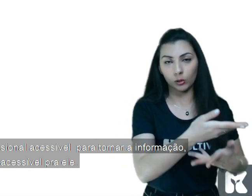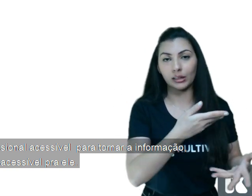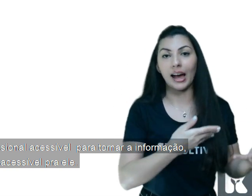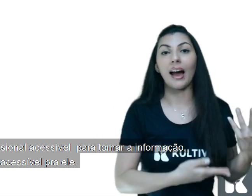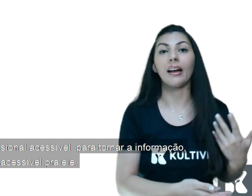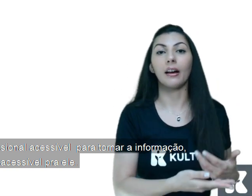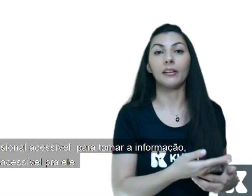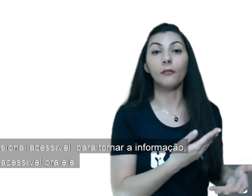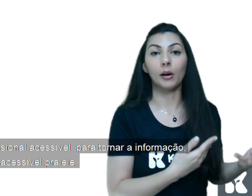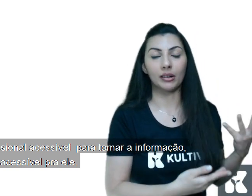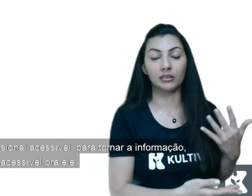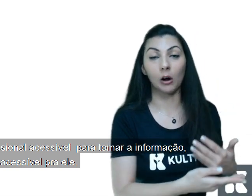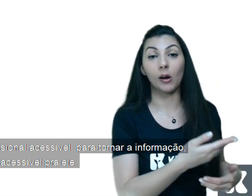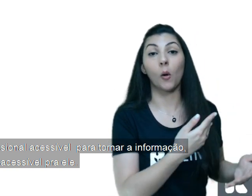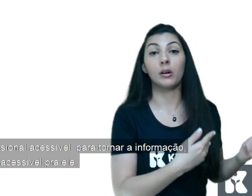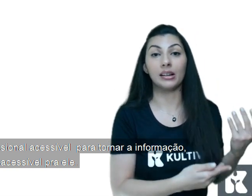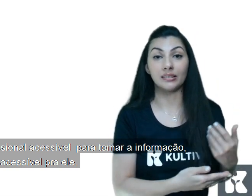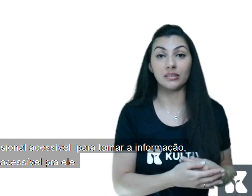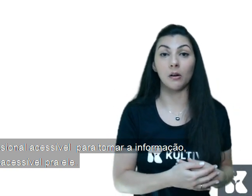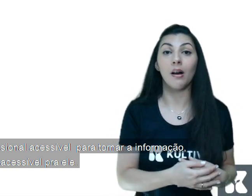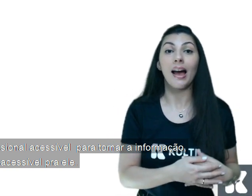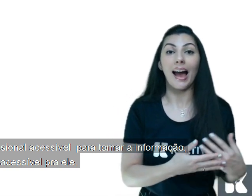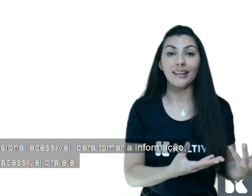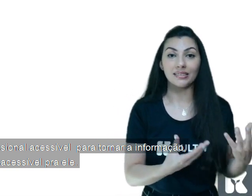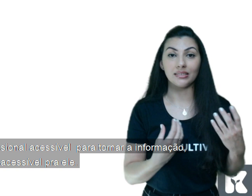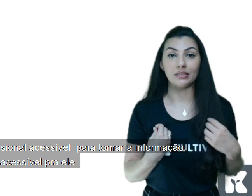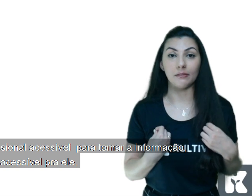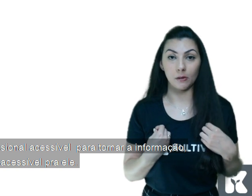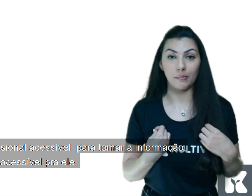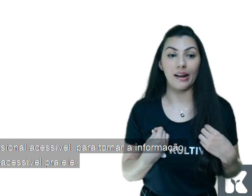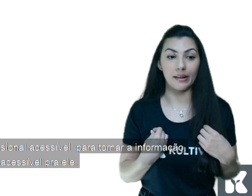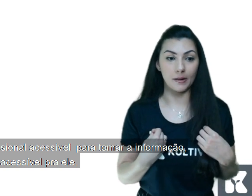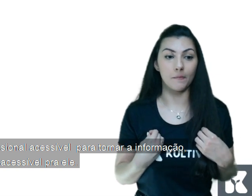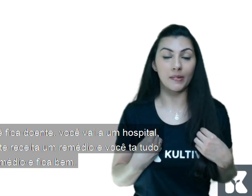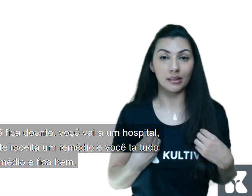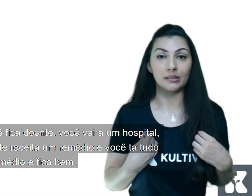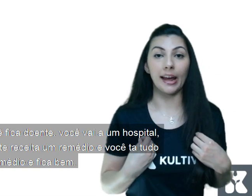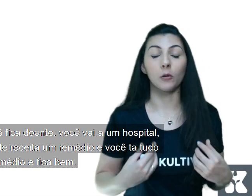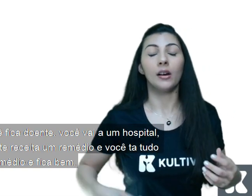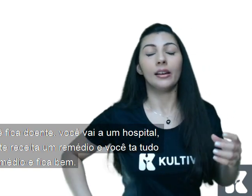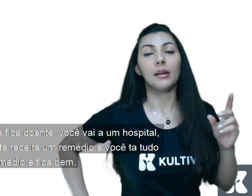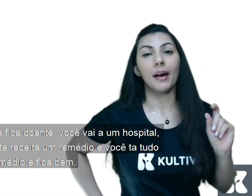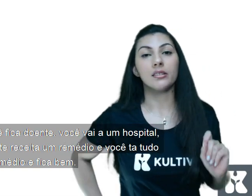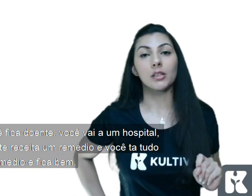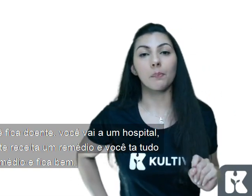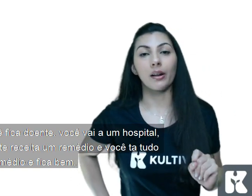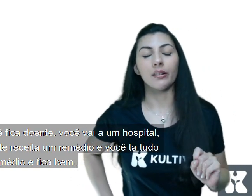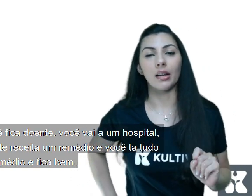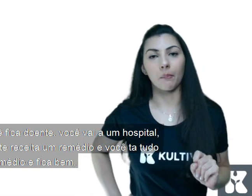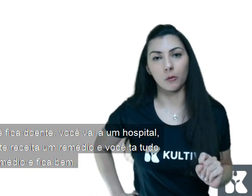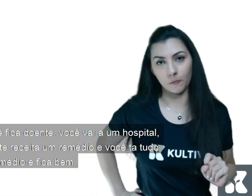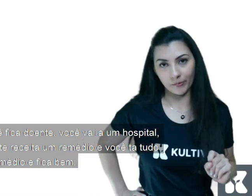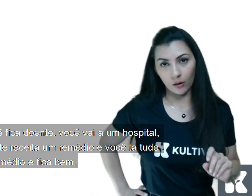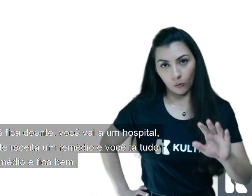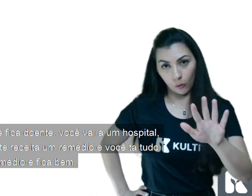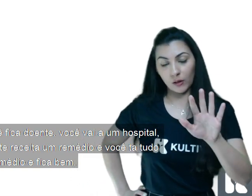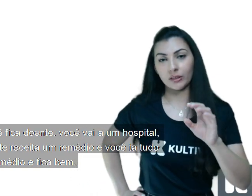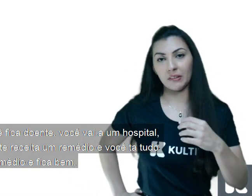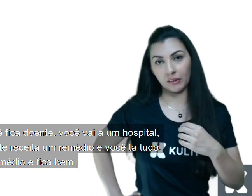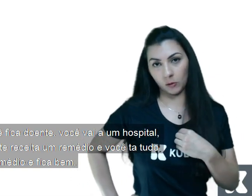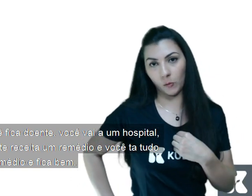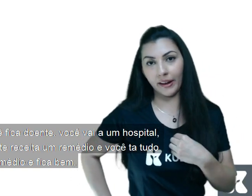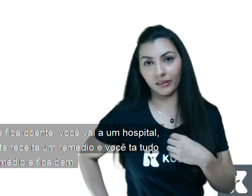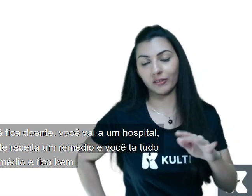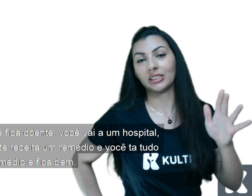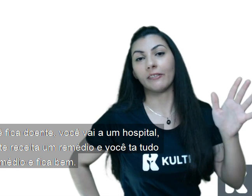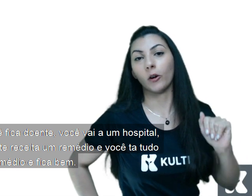para tornar a informação, a comunicação acessível para ele, certo? E imagina, por exemplo, quando você